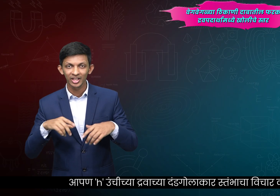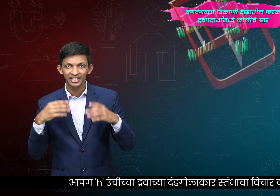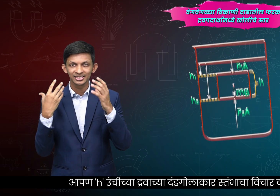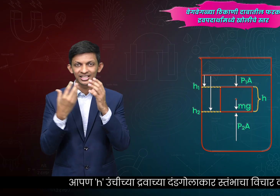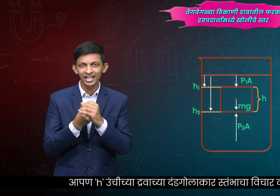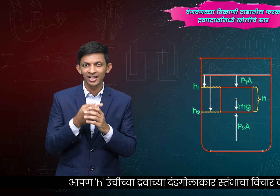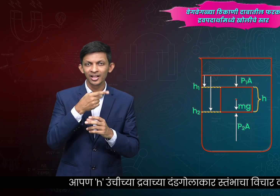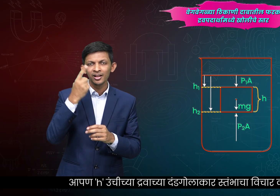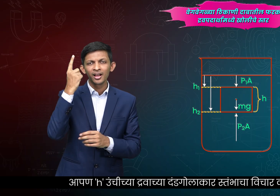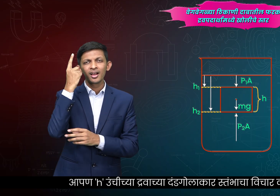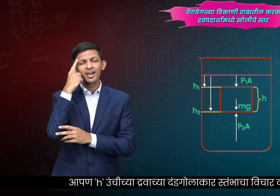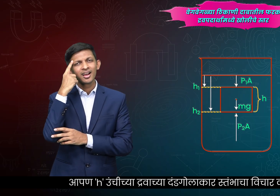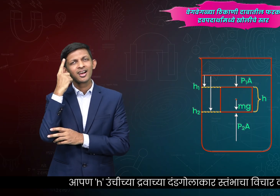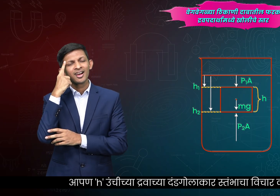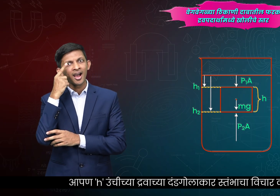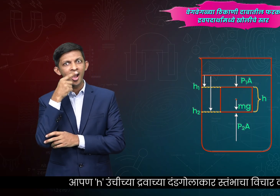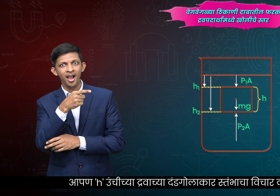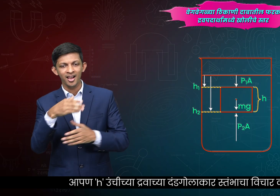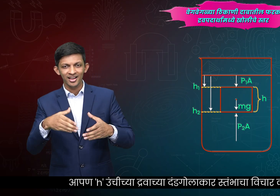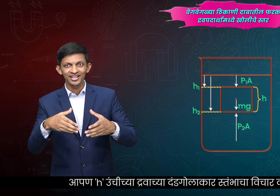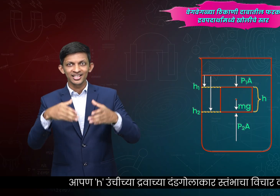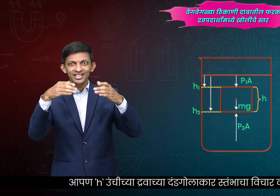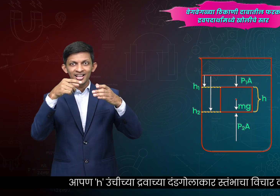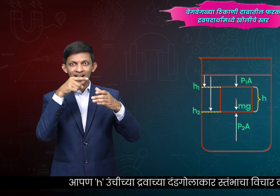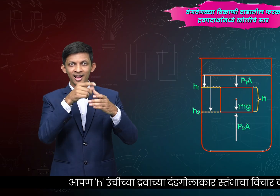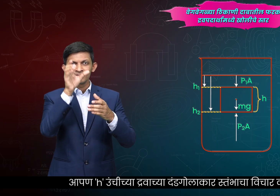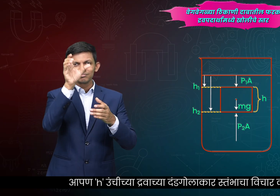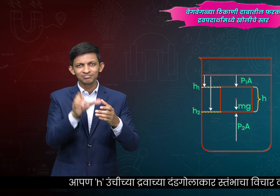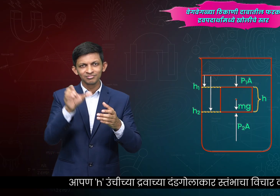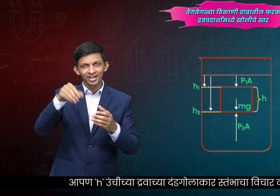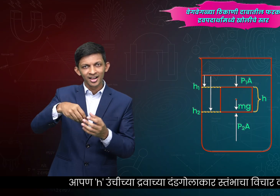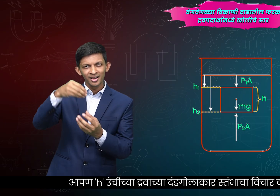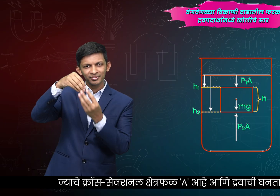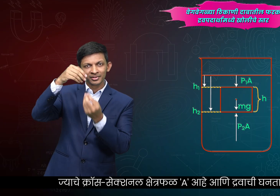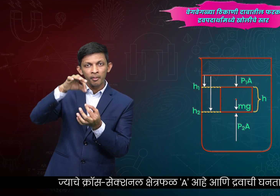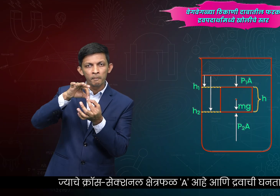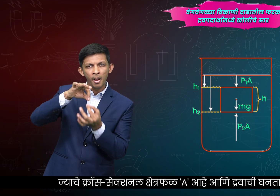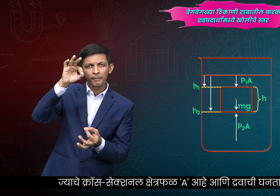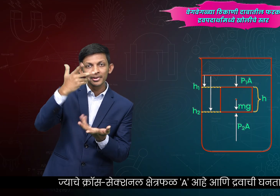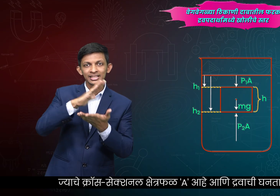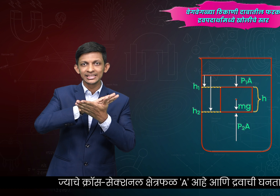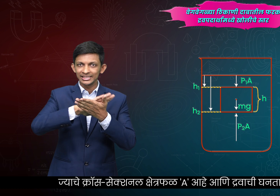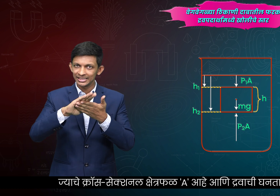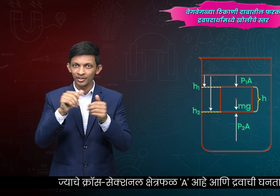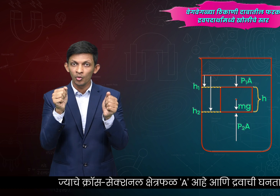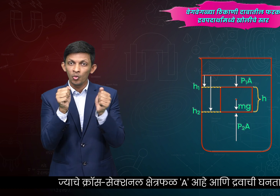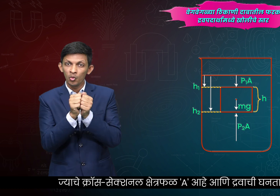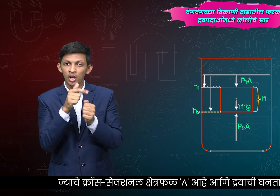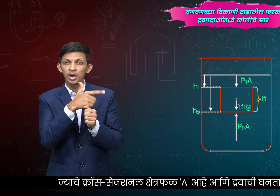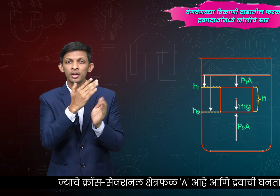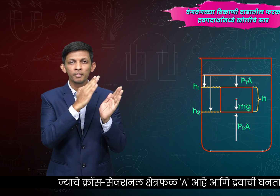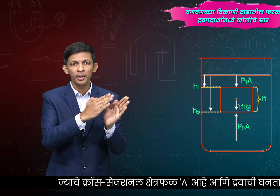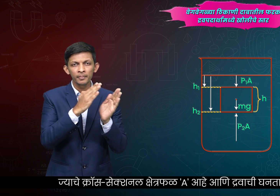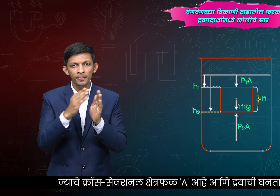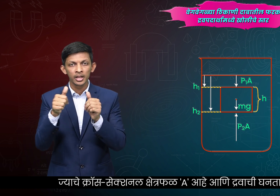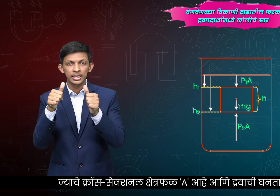आपण H उंचीच्या द्रवाच्या दंडगोलाकार स्तंभावर विचार करूया. त्याचे क्रॉस सेक्शनल क्षेत्रफळ हे